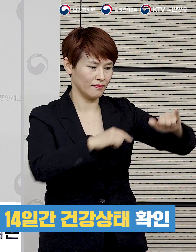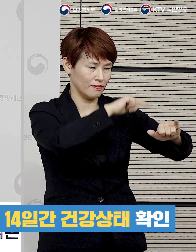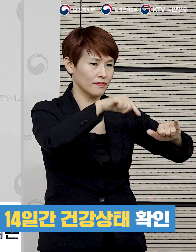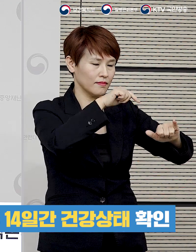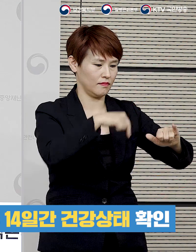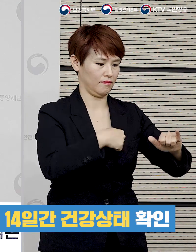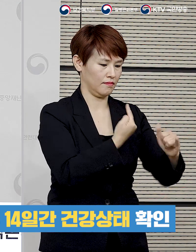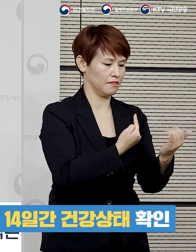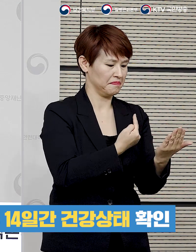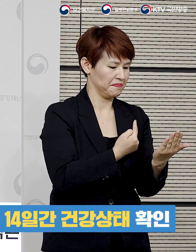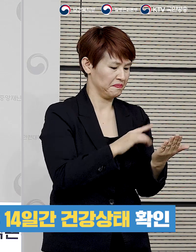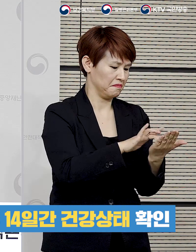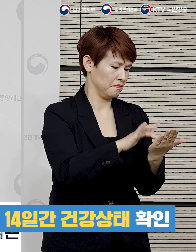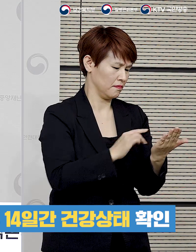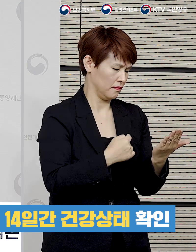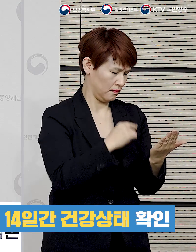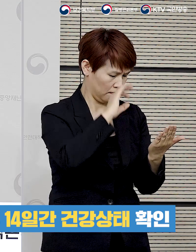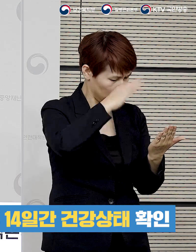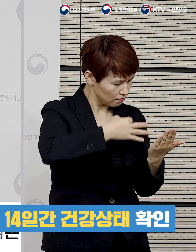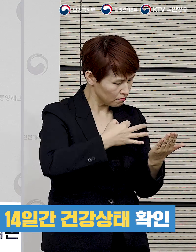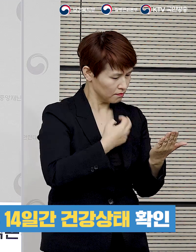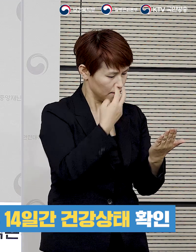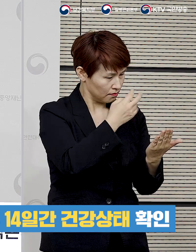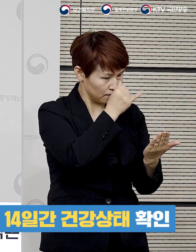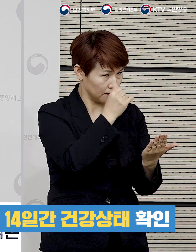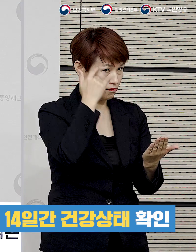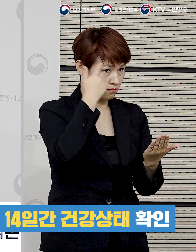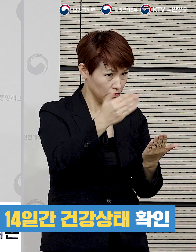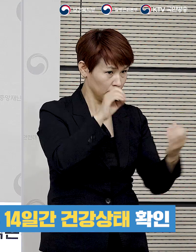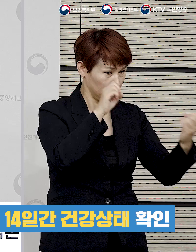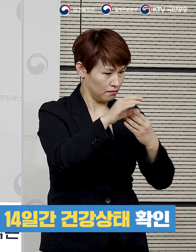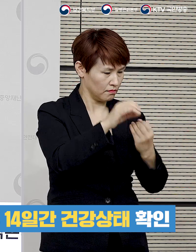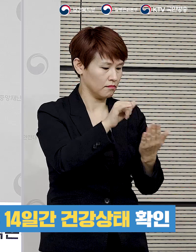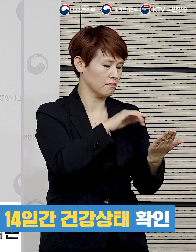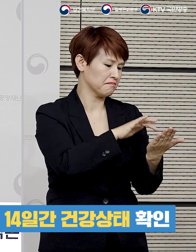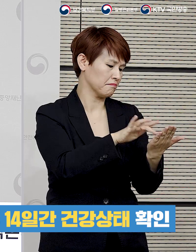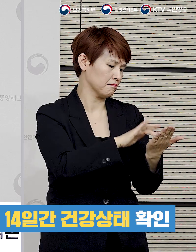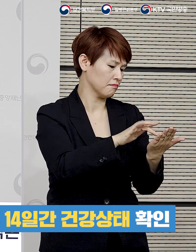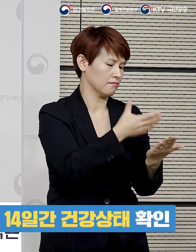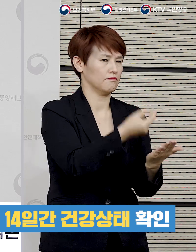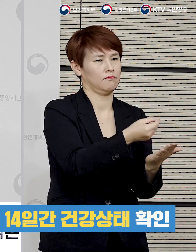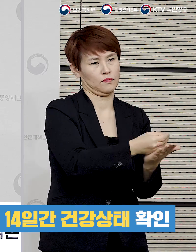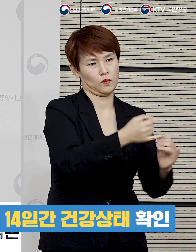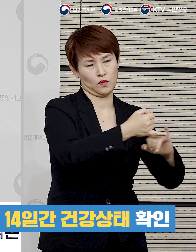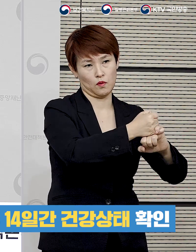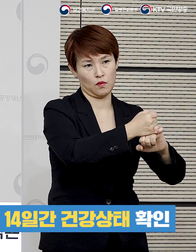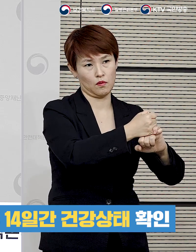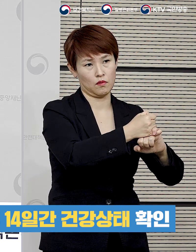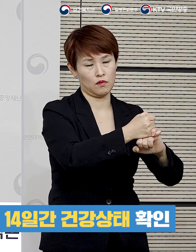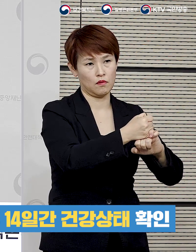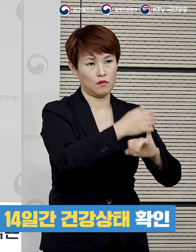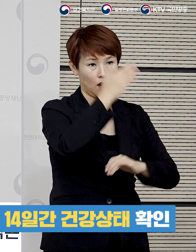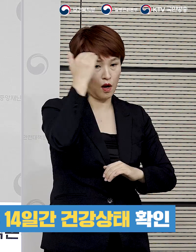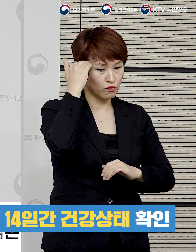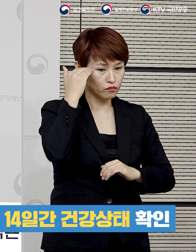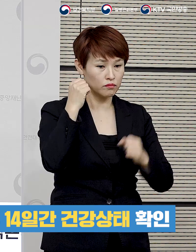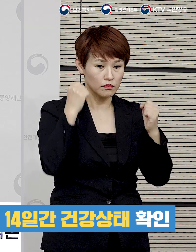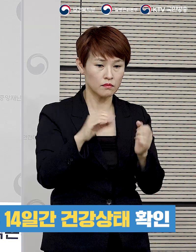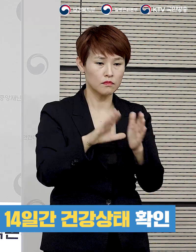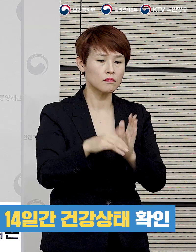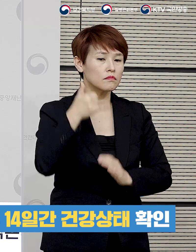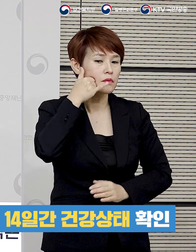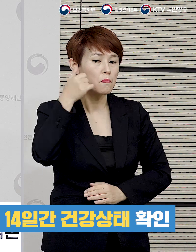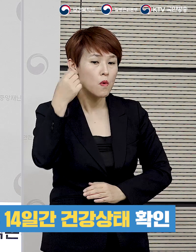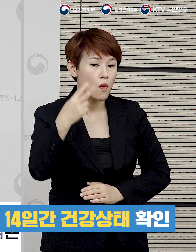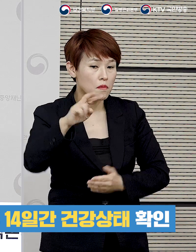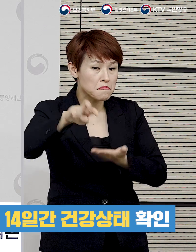입국 대상자는 기내에서 자가진단 앱 설치를 안내받아 입국 전에 건강상태 질문서를 작성하고 앱을 설치합니다. 이